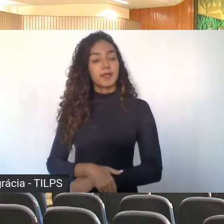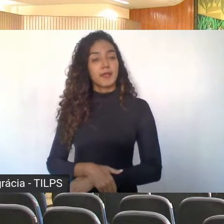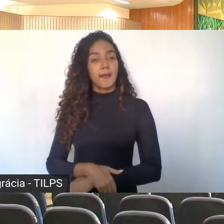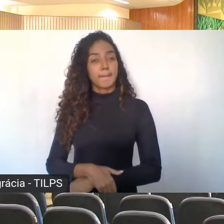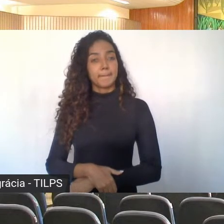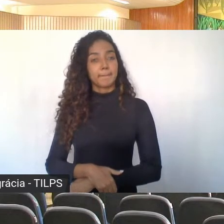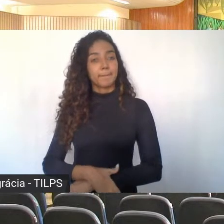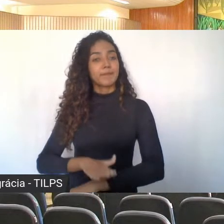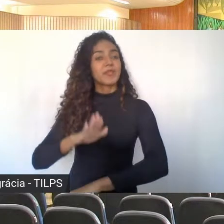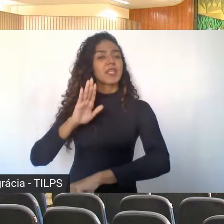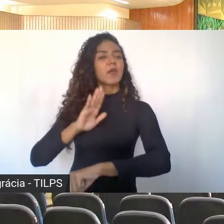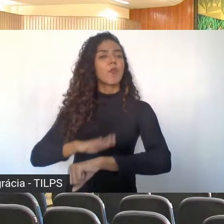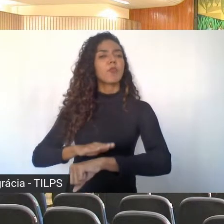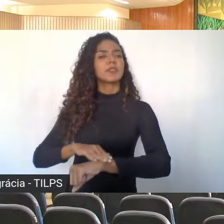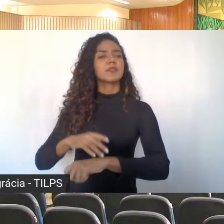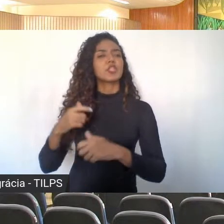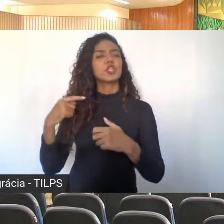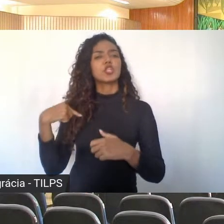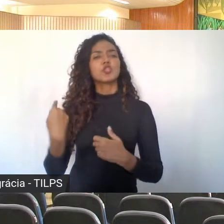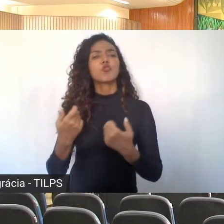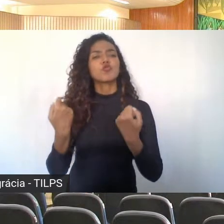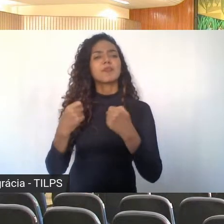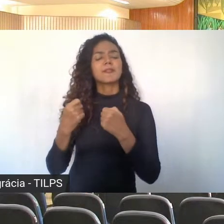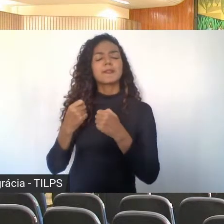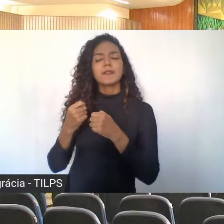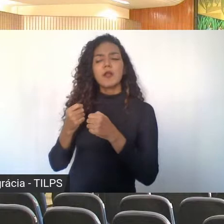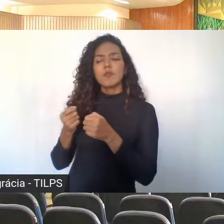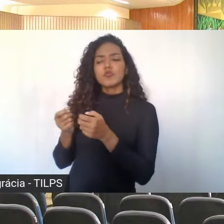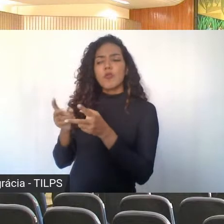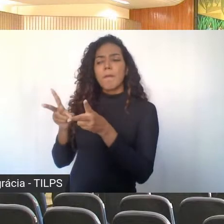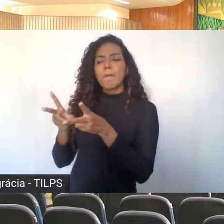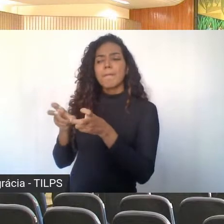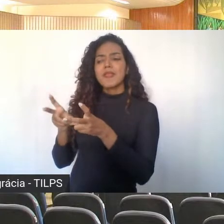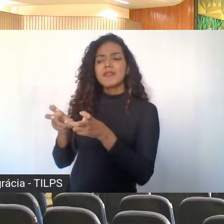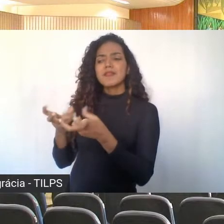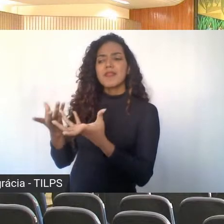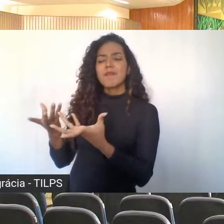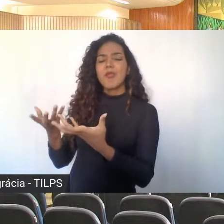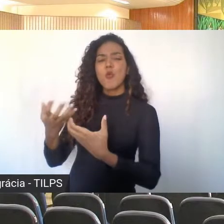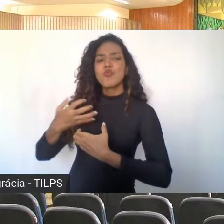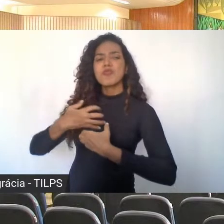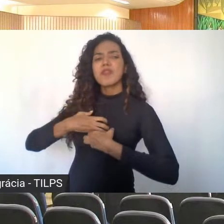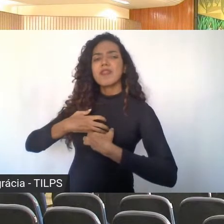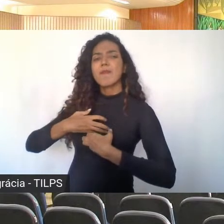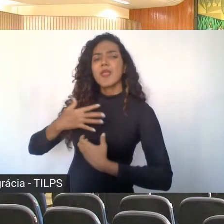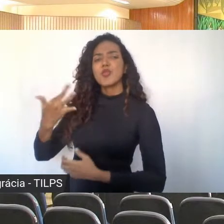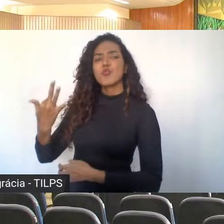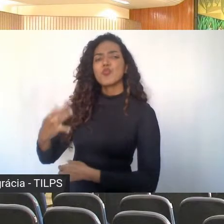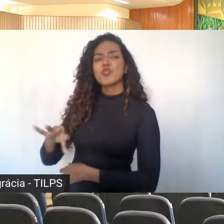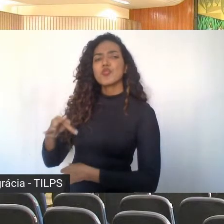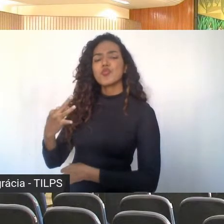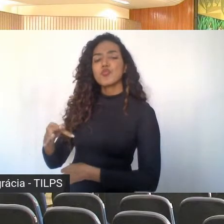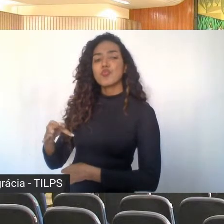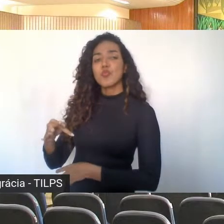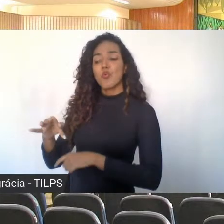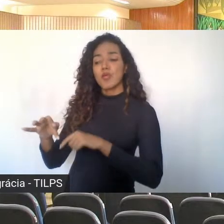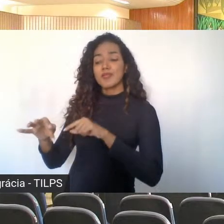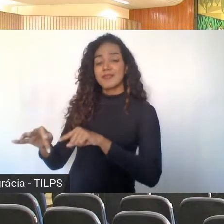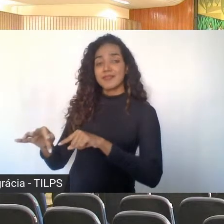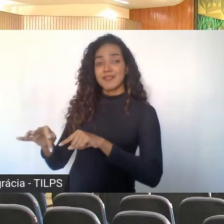para a experiência da dor não como algo que nos trará o